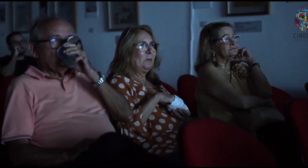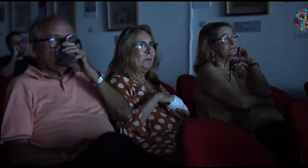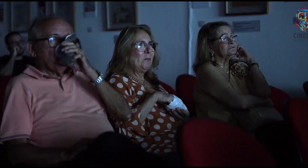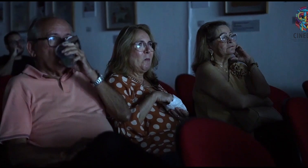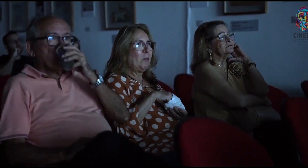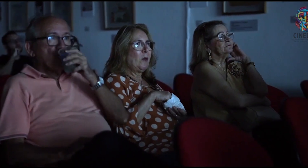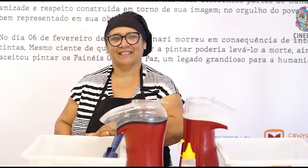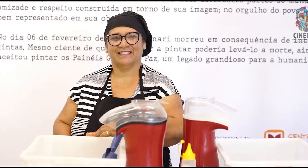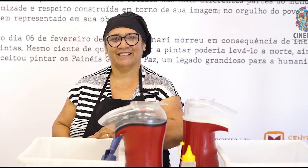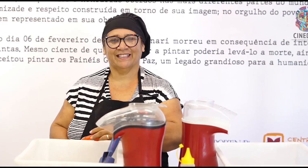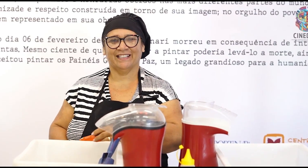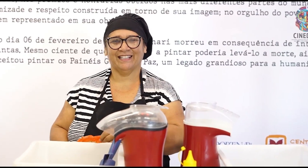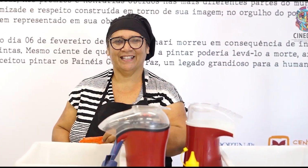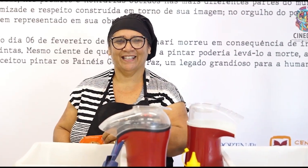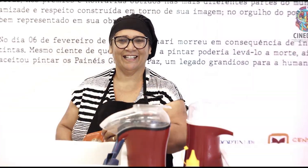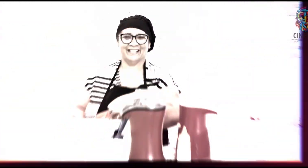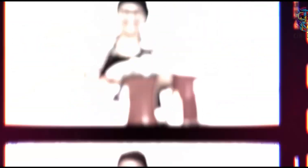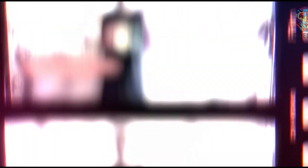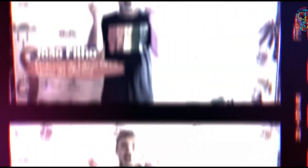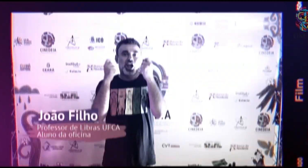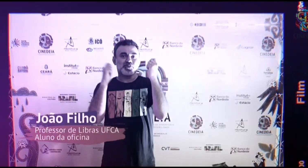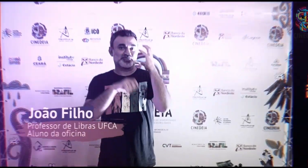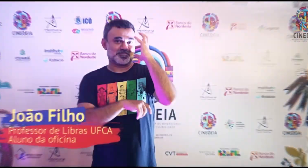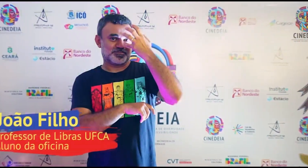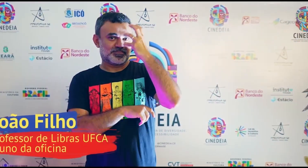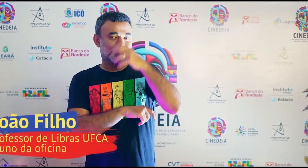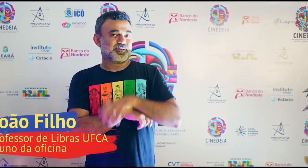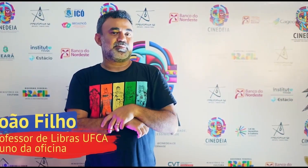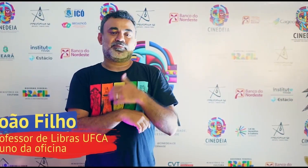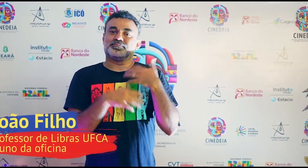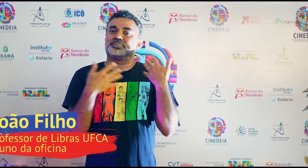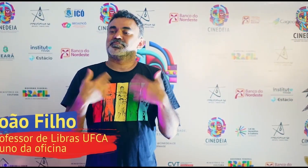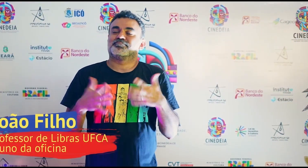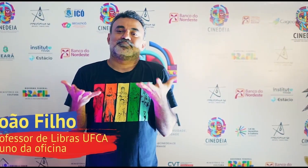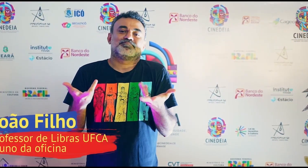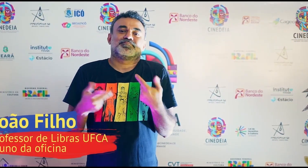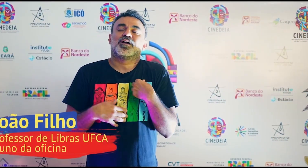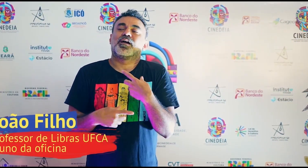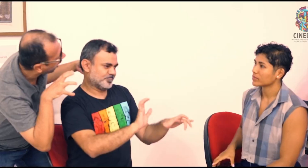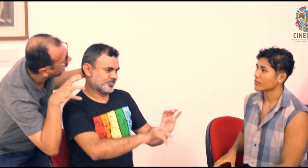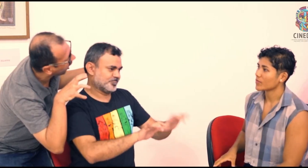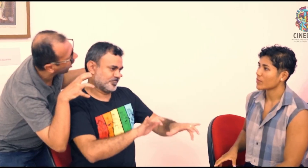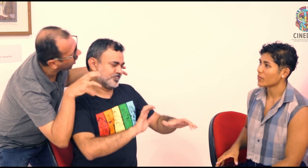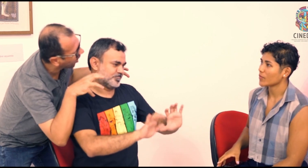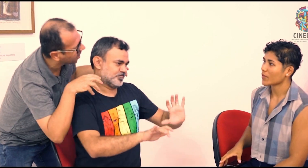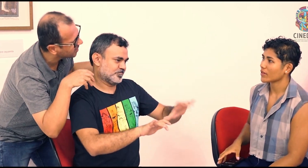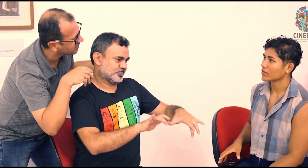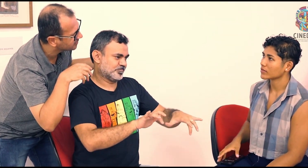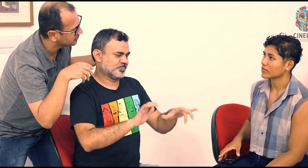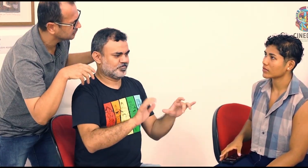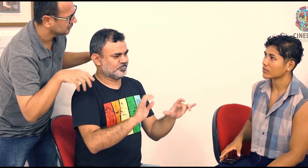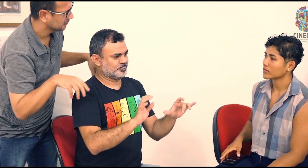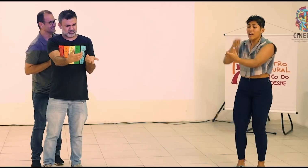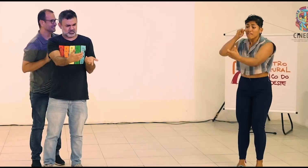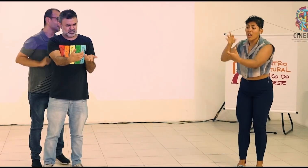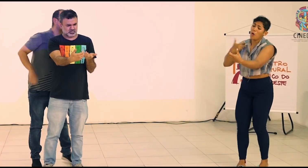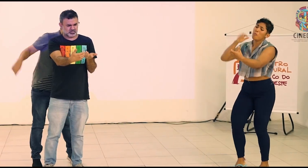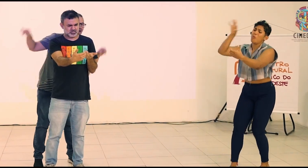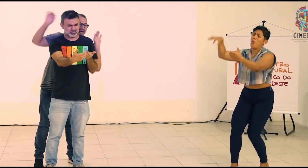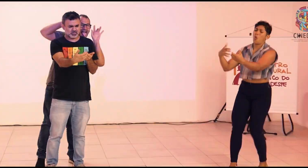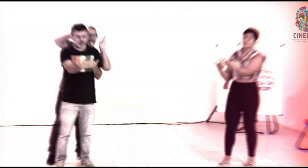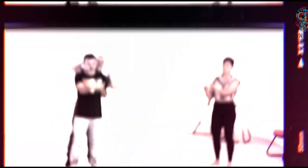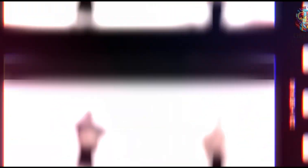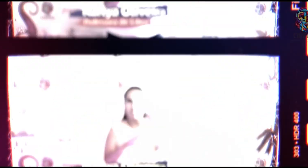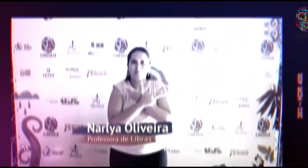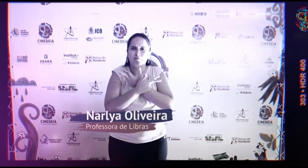nossas entrevistas, normalmente aqui são às 6h15, 6h20, estourando. E a Rita foi bater lá no outro prédio onde era a rádio, rapaz.